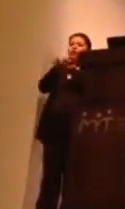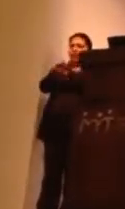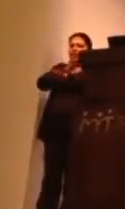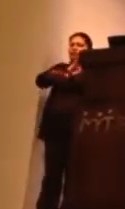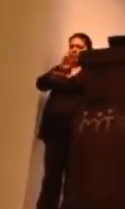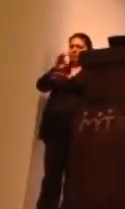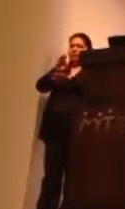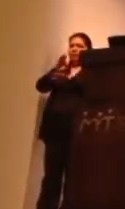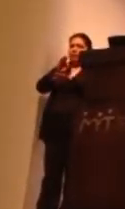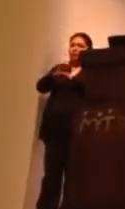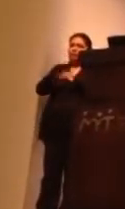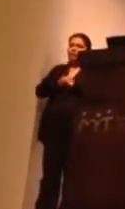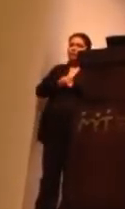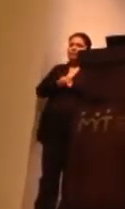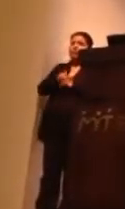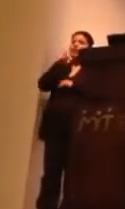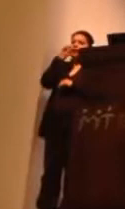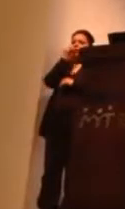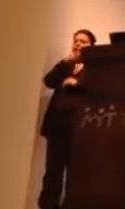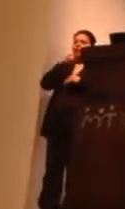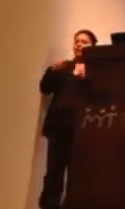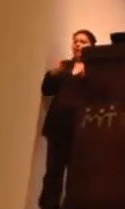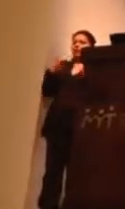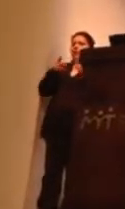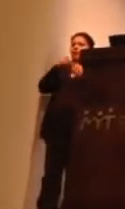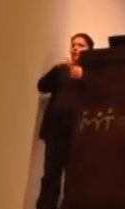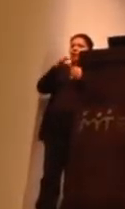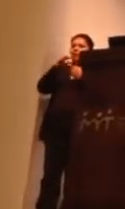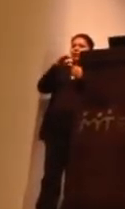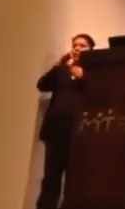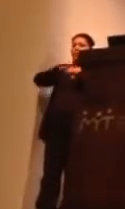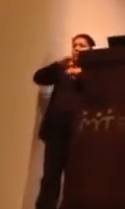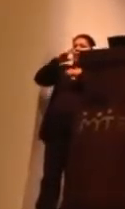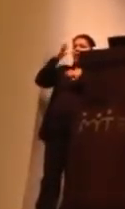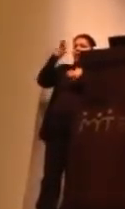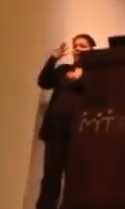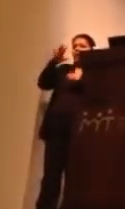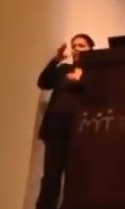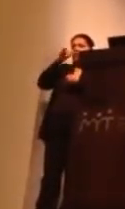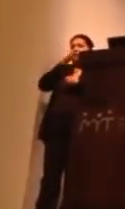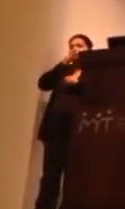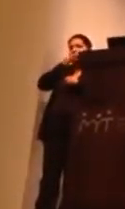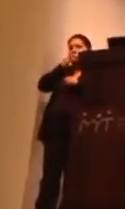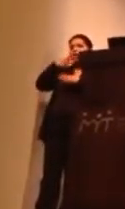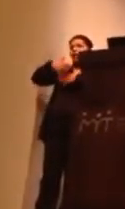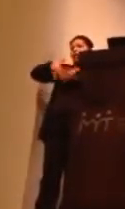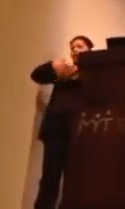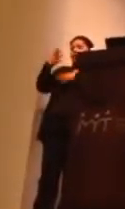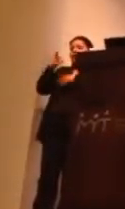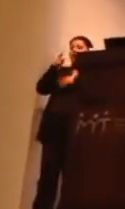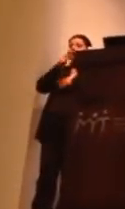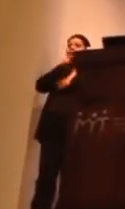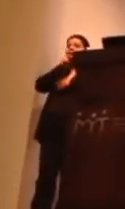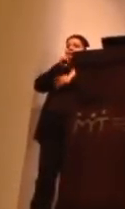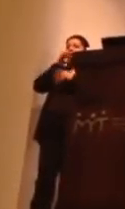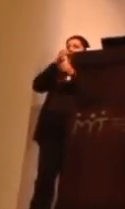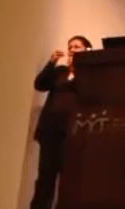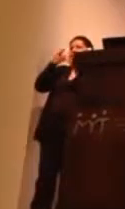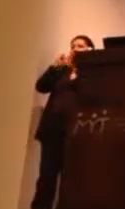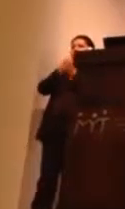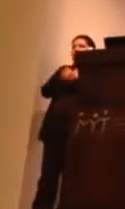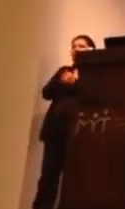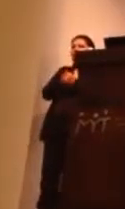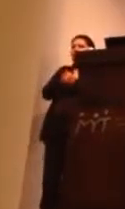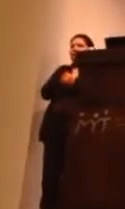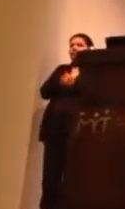periodo de vida. Ese periodo de vida no puede ser más de 10 minutos, 15 minutos ya por mucho. Si